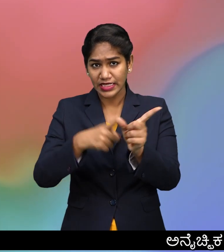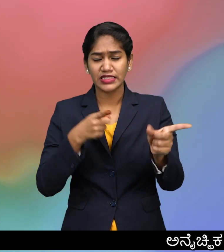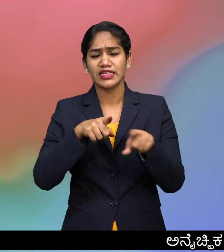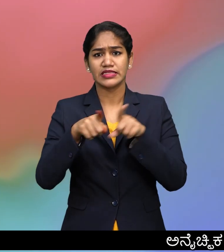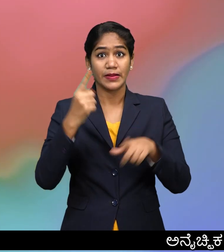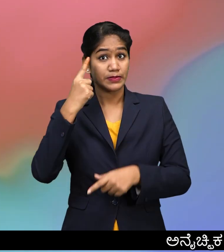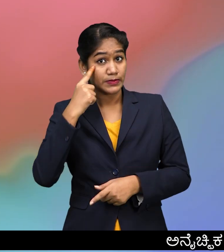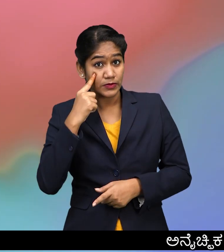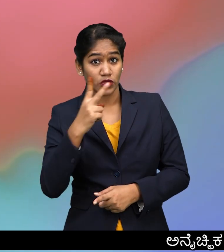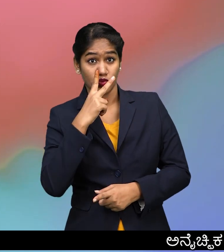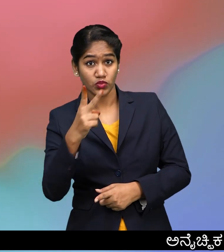ಅನೈಚ್ಛಿಕ ಚಟುವಟಿಕೆಗಳನ್ನು